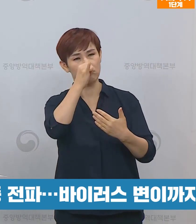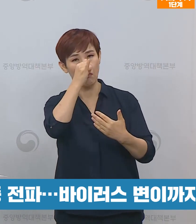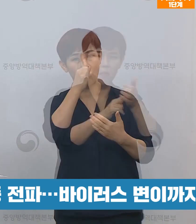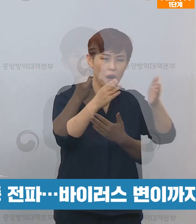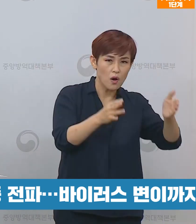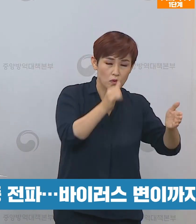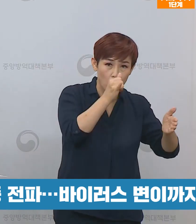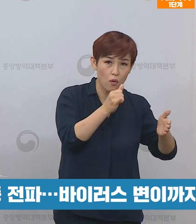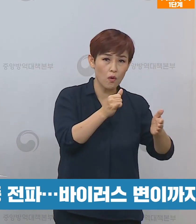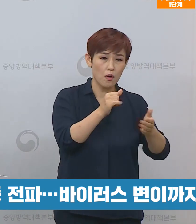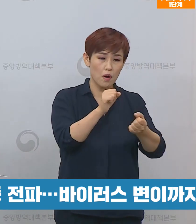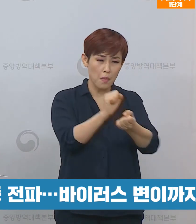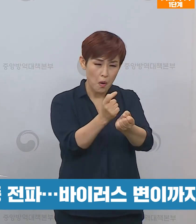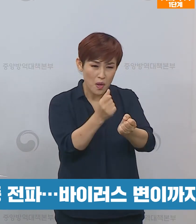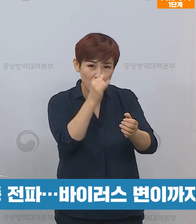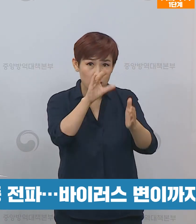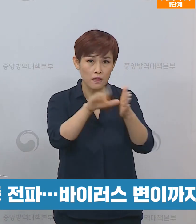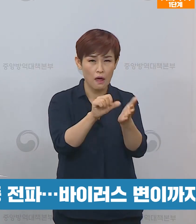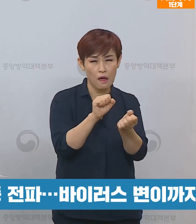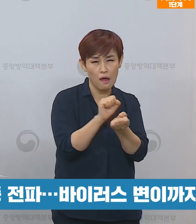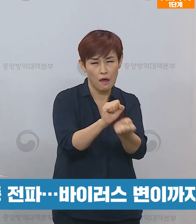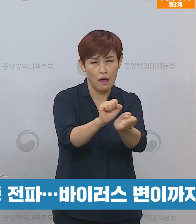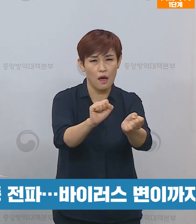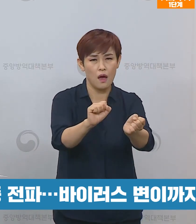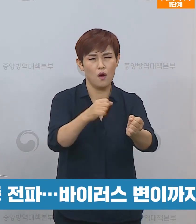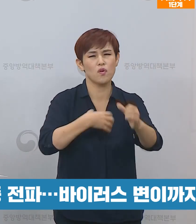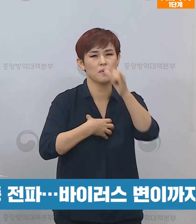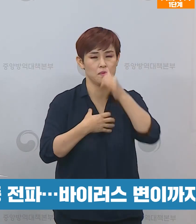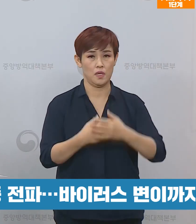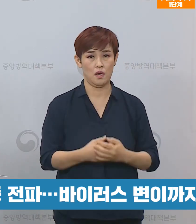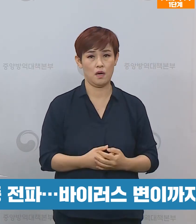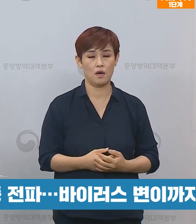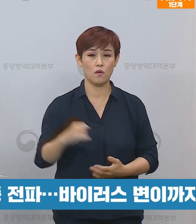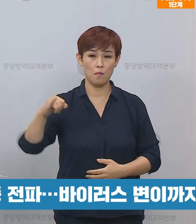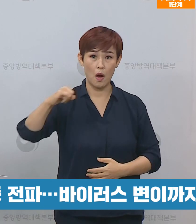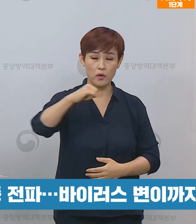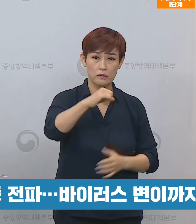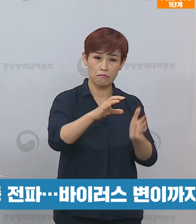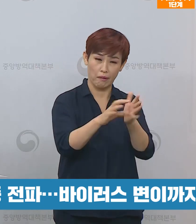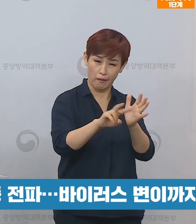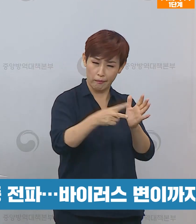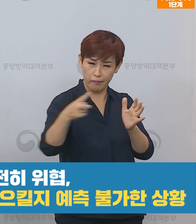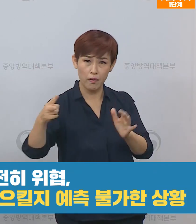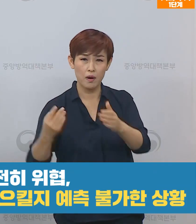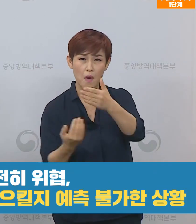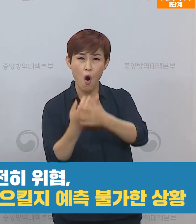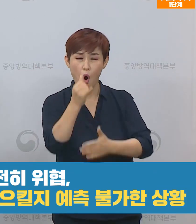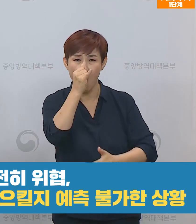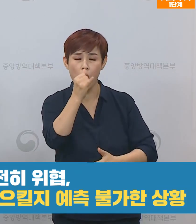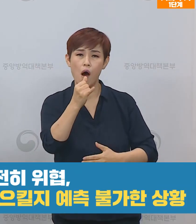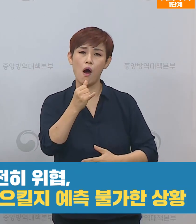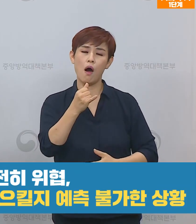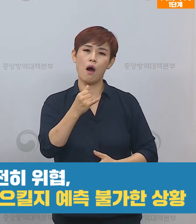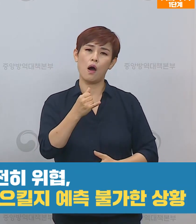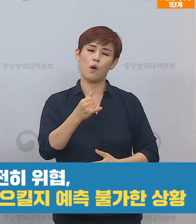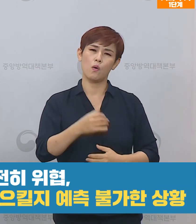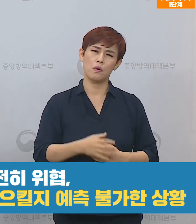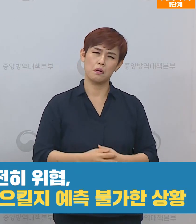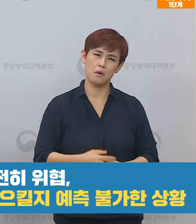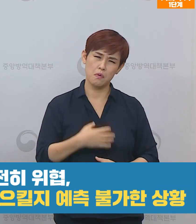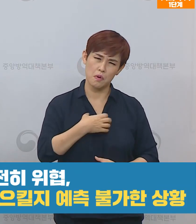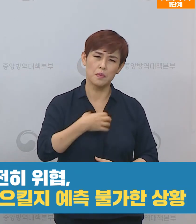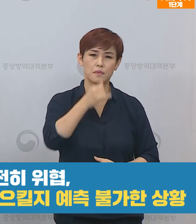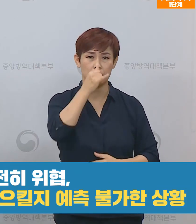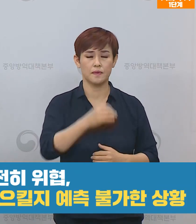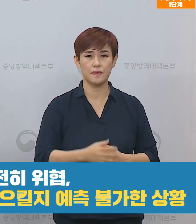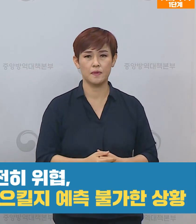경증 전파에 더해서 어제도 발표드렸습니다만 바이러스 변이까지 발견되는 등 우리 일상을 여전히 위협하고